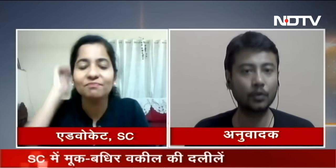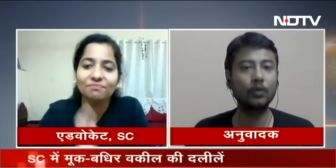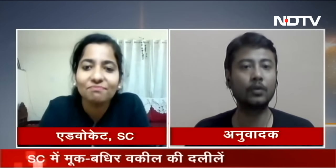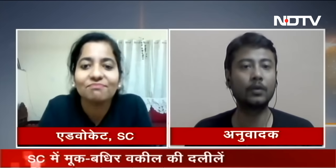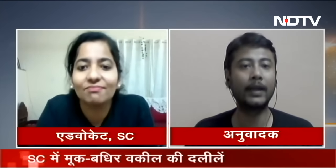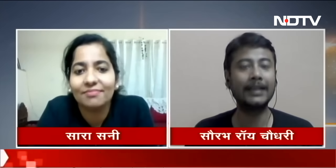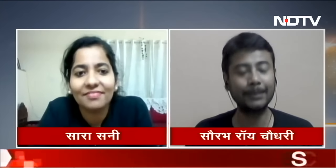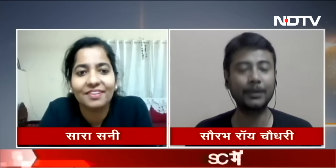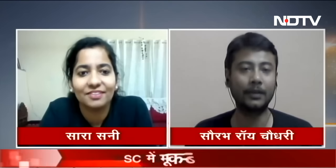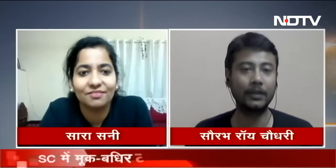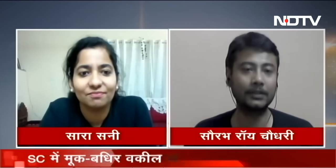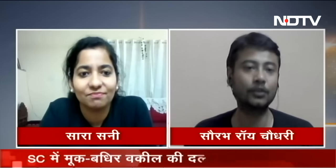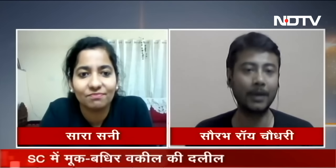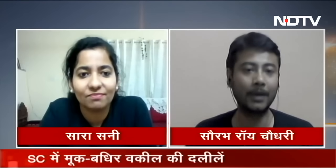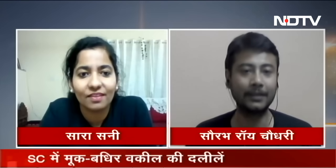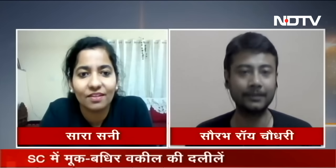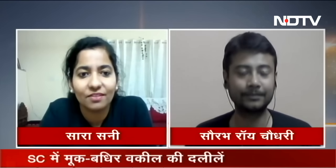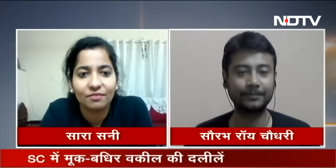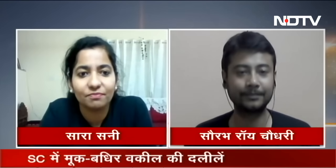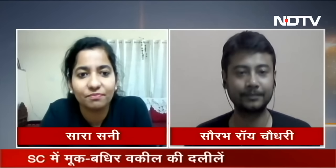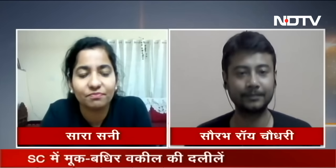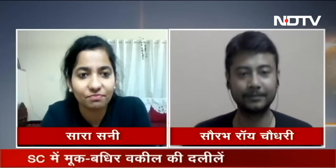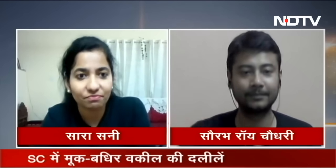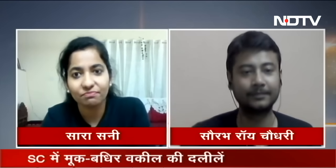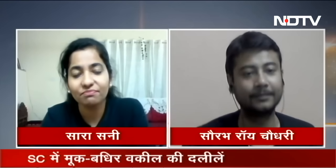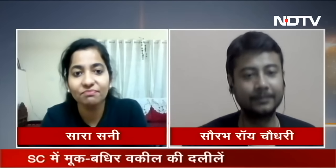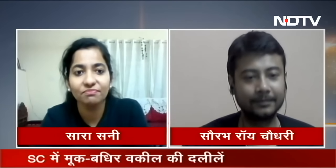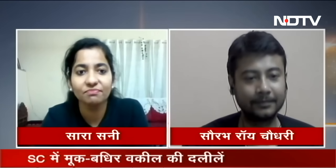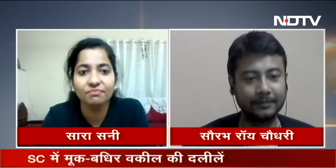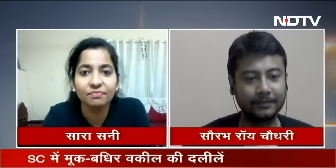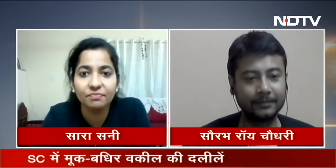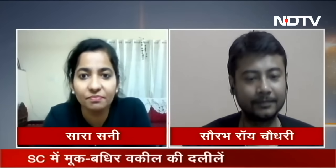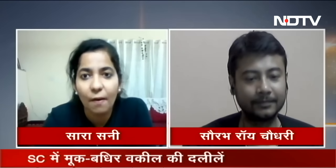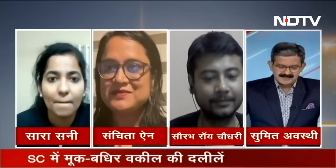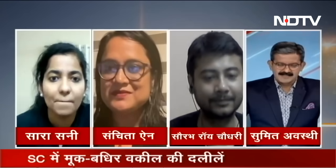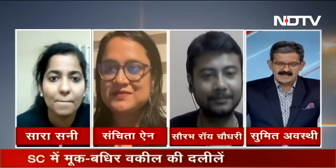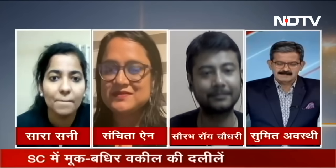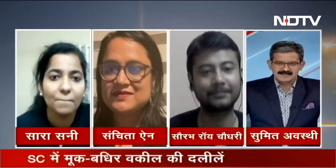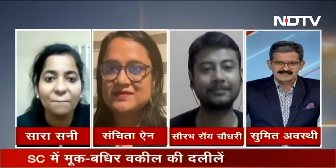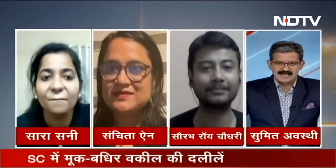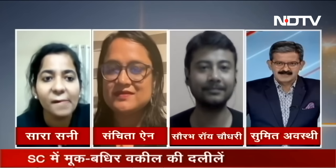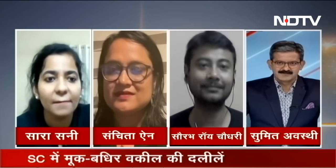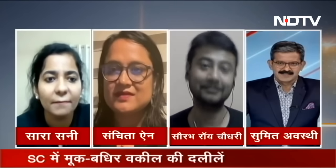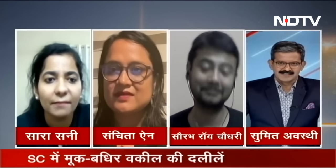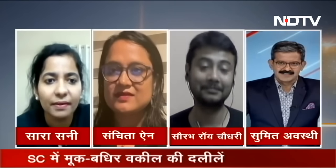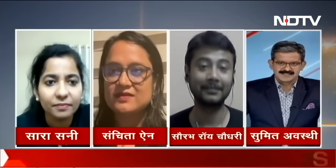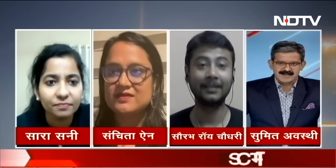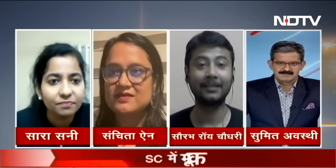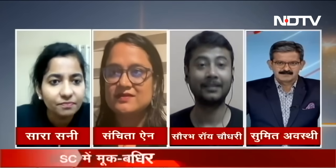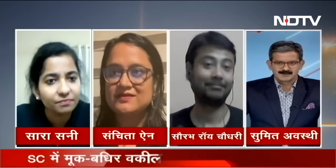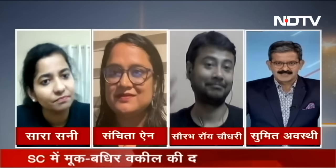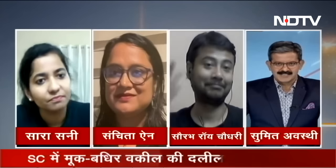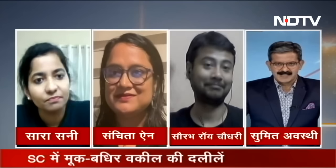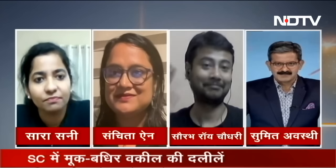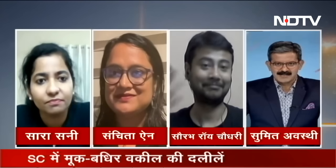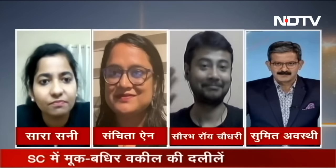इंटरप्रेटर्स को एक्सेप्ट करें और इस चीज को बढ़ावा दें। तो सौरभ आपकी तारीफ कर रही हैं, आपने